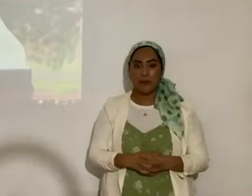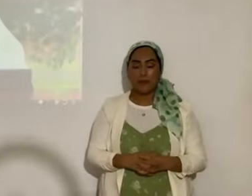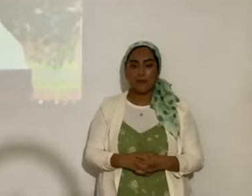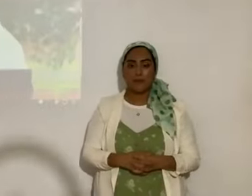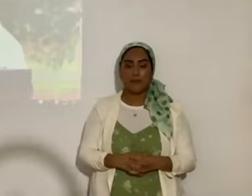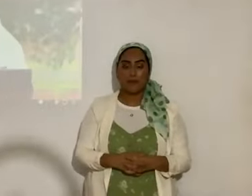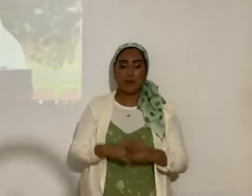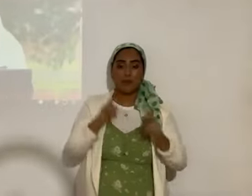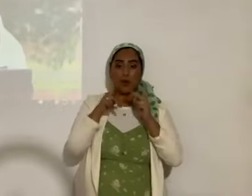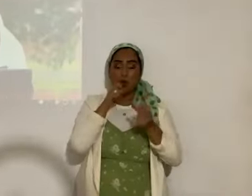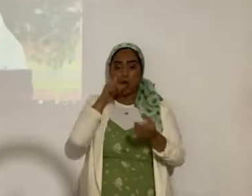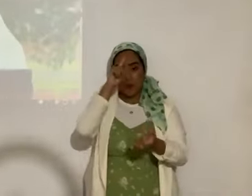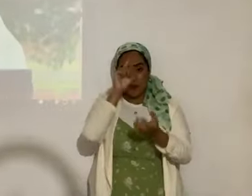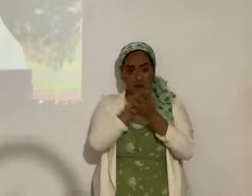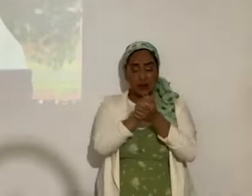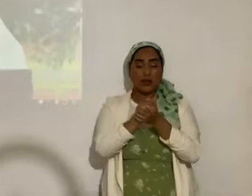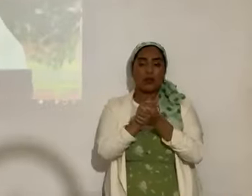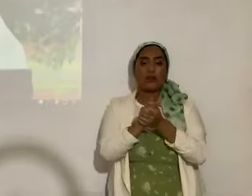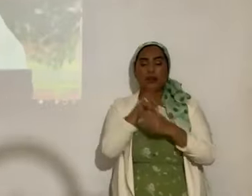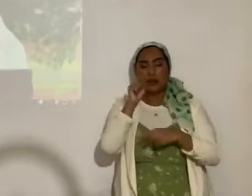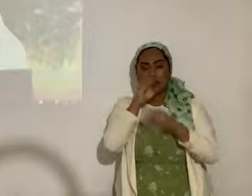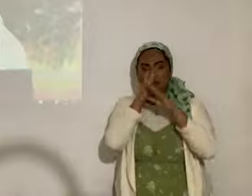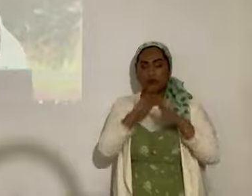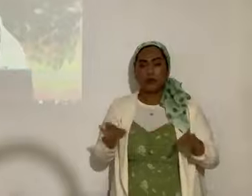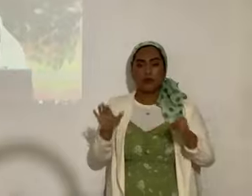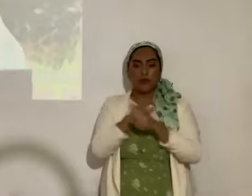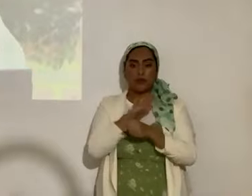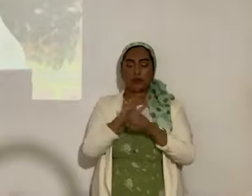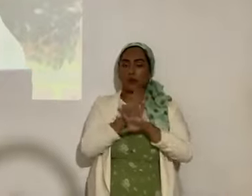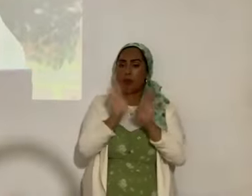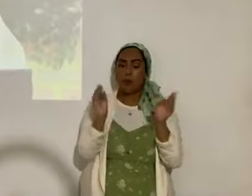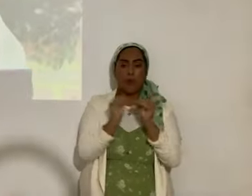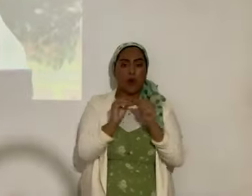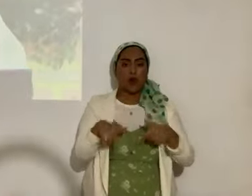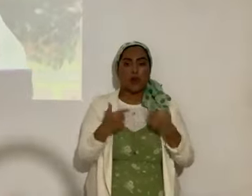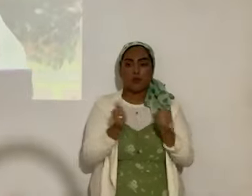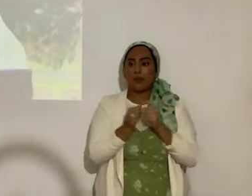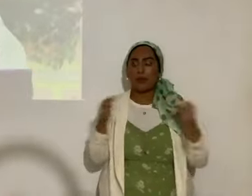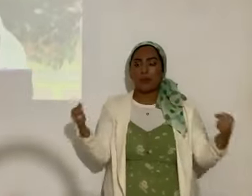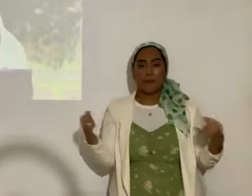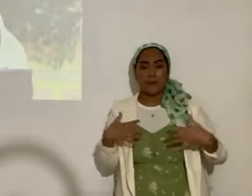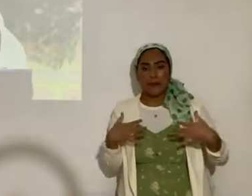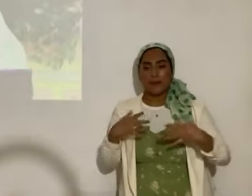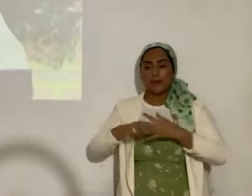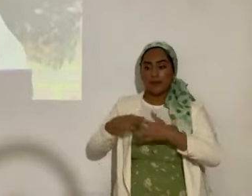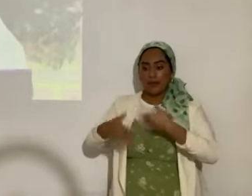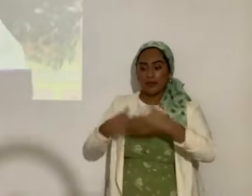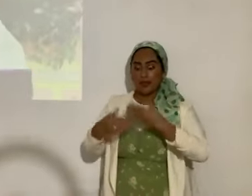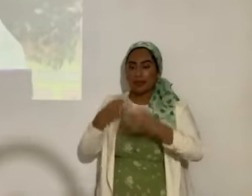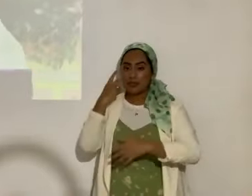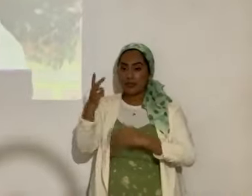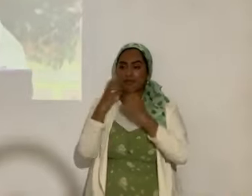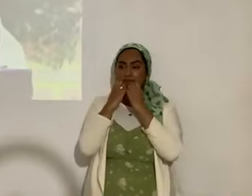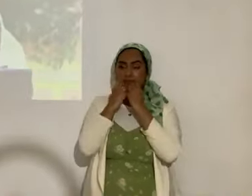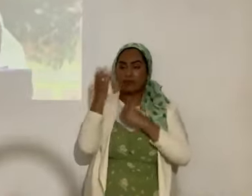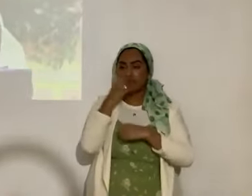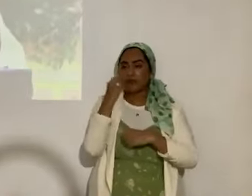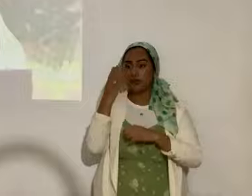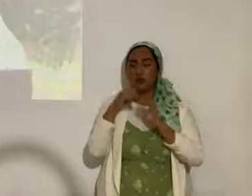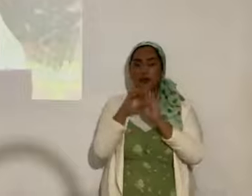Solo creyente que se humilla en su totalidad ya no vive no debe de vivir en miedo y comienza a ver el valor de los mandamientos